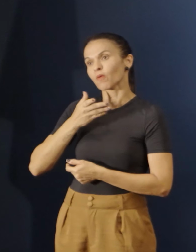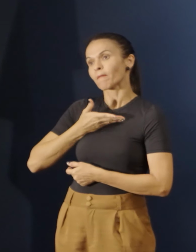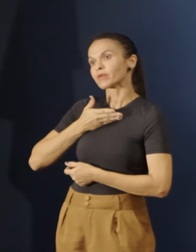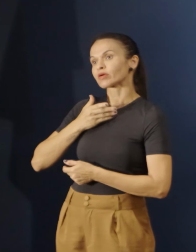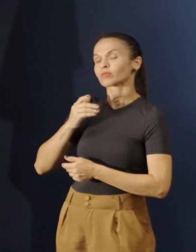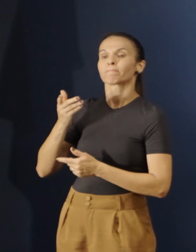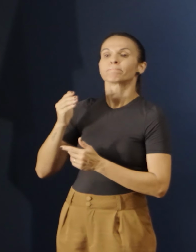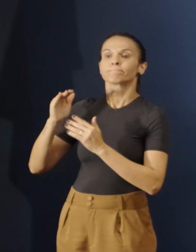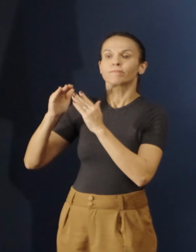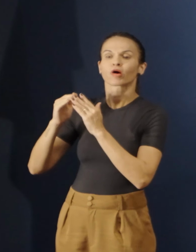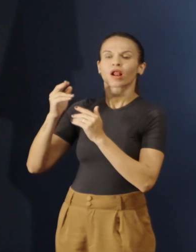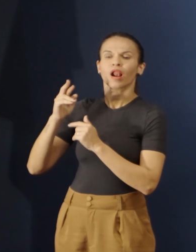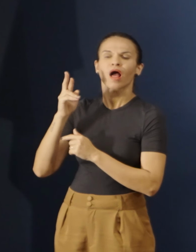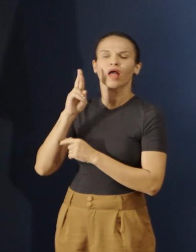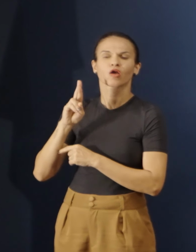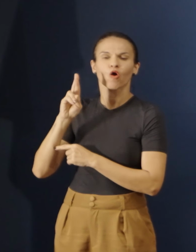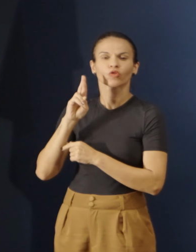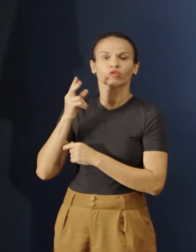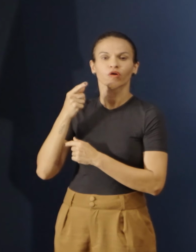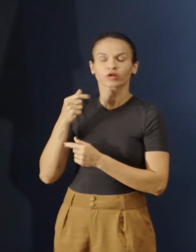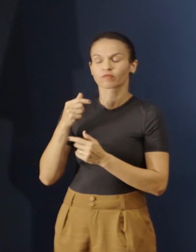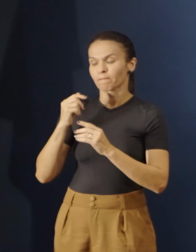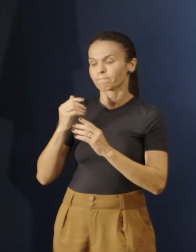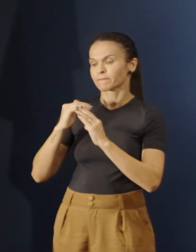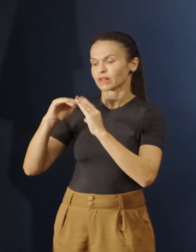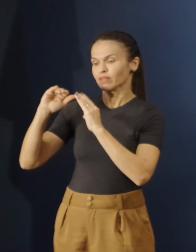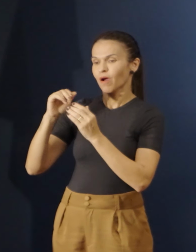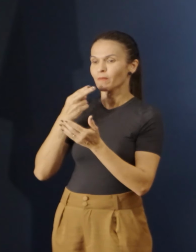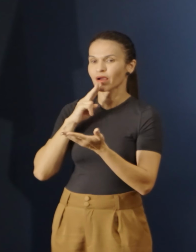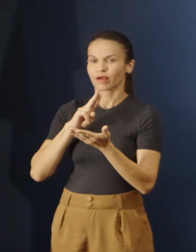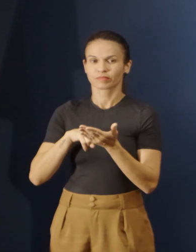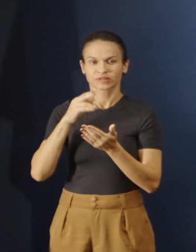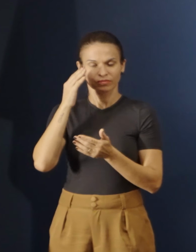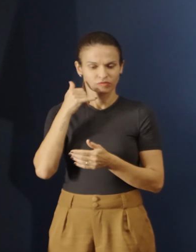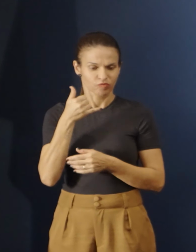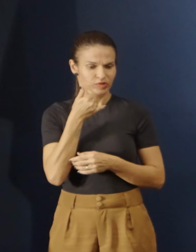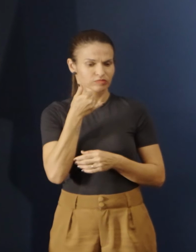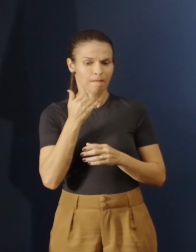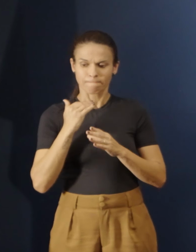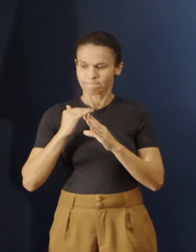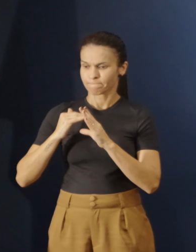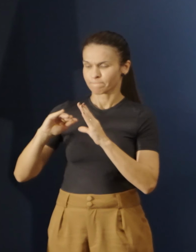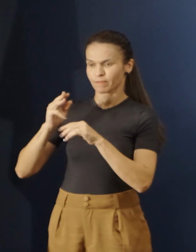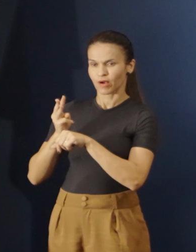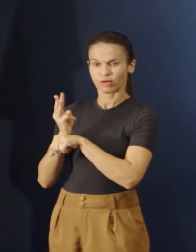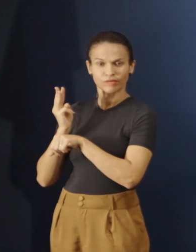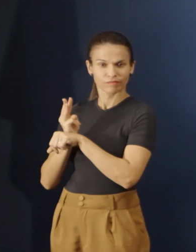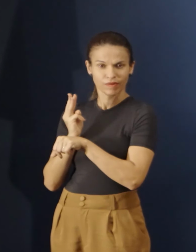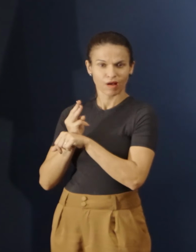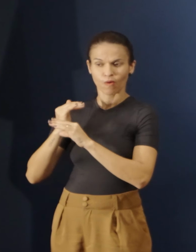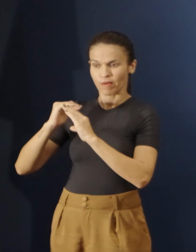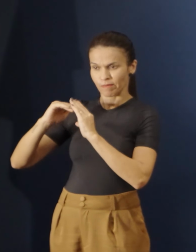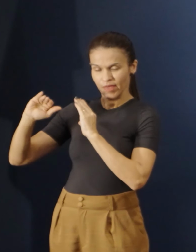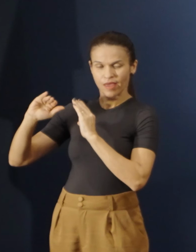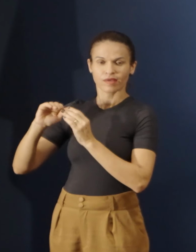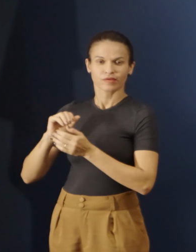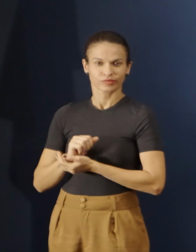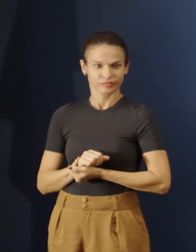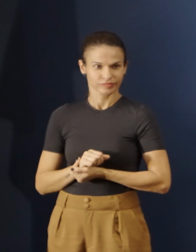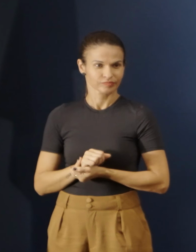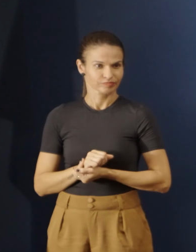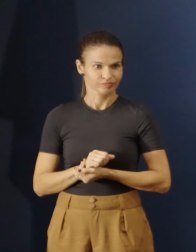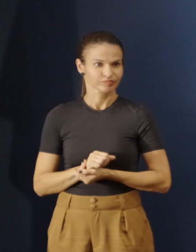mora lá em Rondônia, eu vou mandar uma carta para ele para saber como é que ele está. Não, gente, já vai pegar o celular, vai mandar um zap, né? Vai mandar um e-mail. Assim,